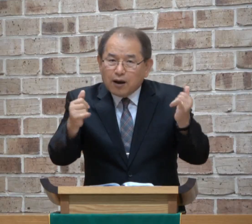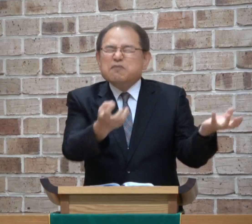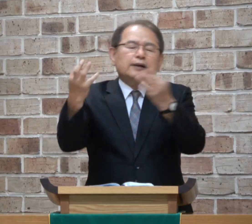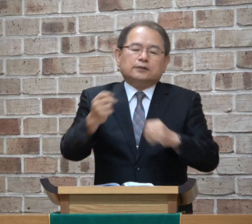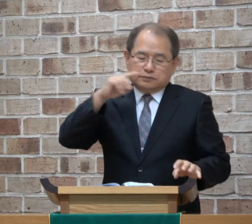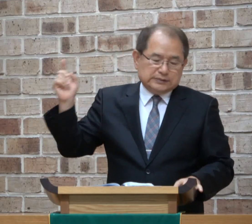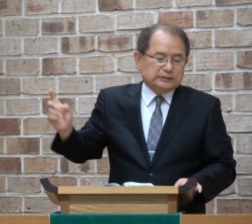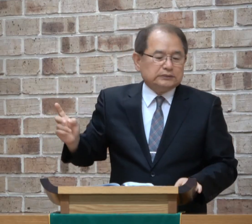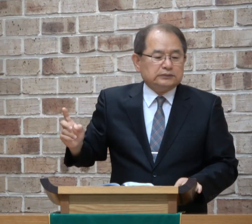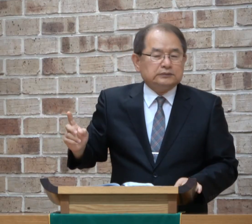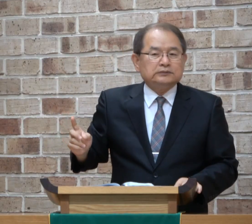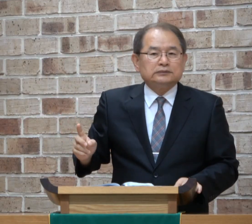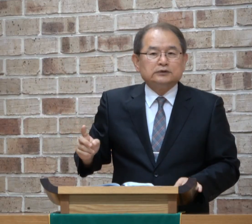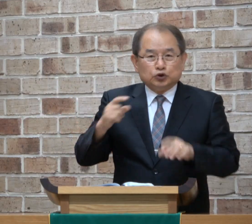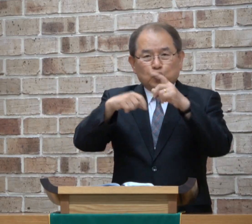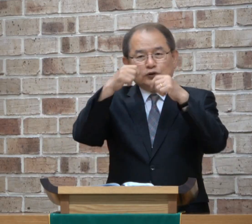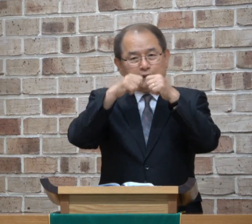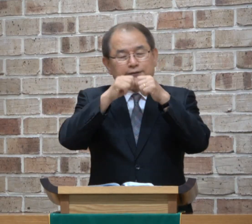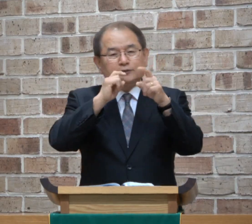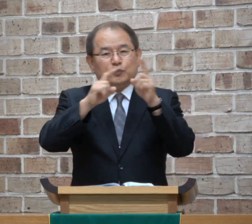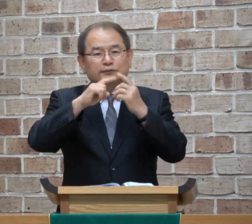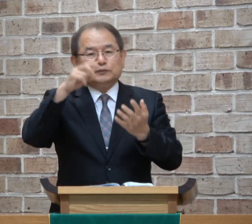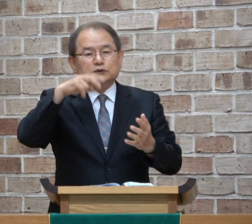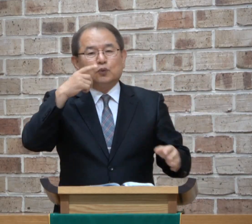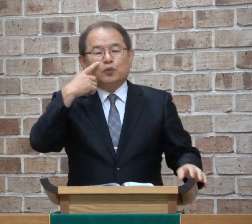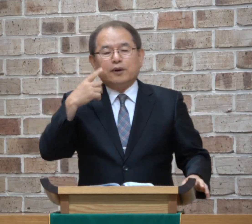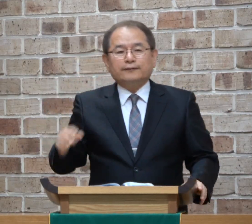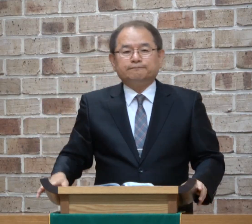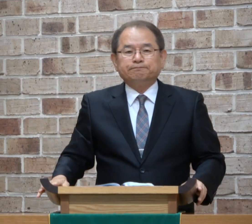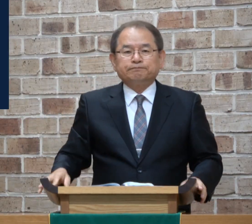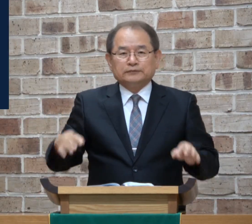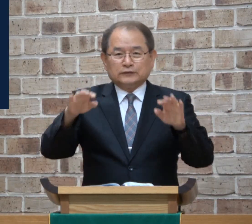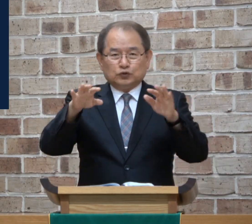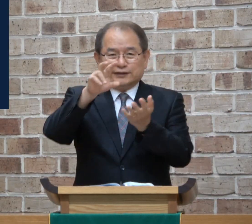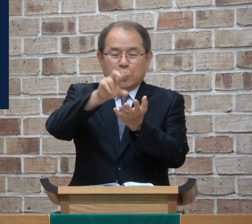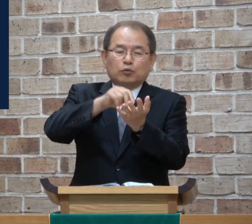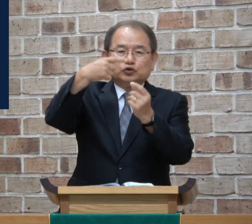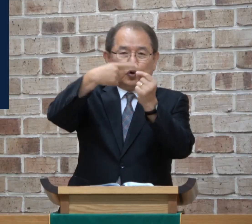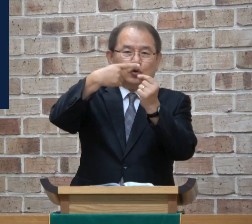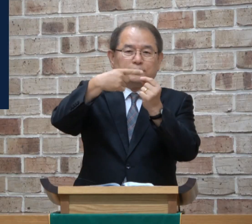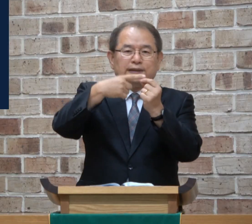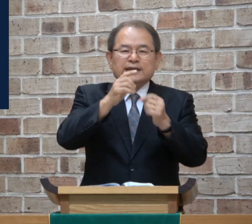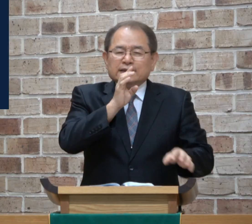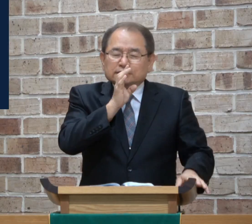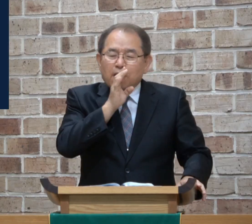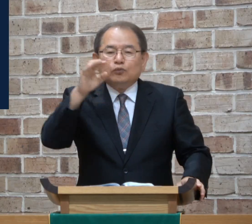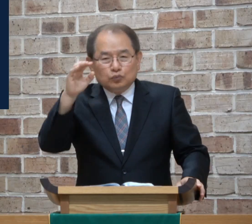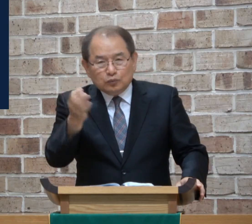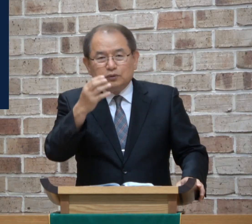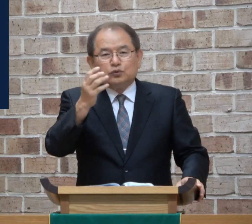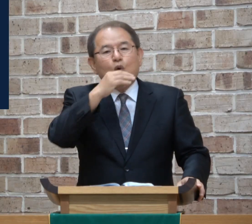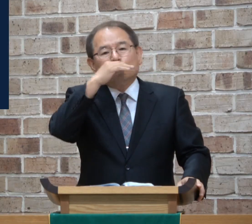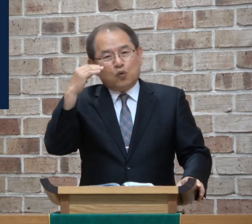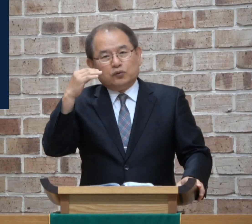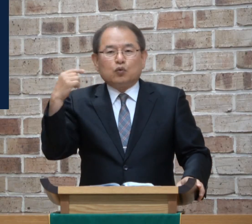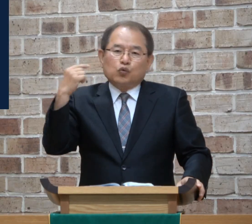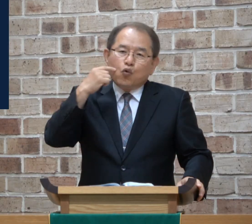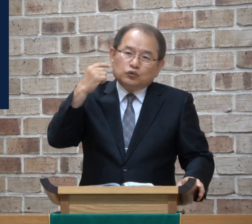그래서 경건의 모양과 능력이 없는 것을 그곳에서 돌아서라고 말씀하고 있습니다. 오늘 제목 말씀과 같이 첫 번째 참된